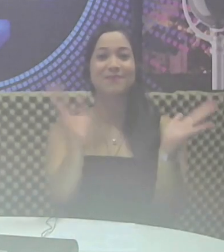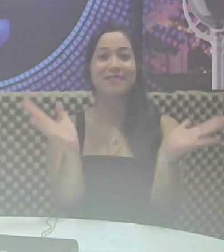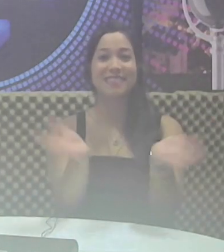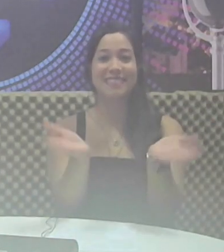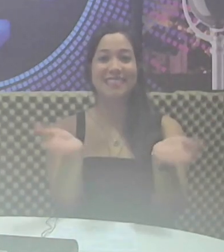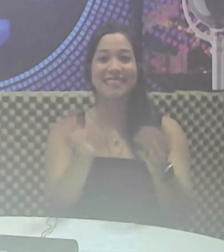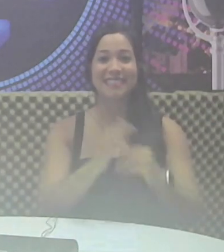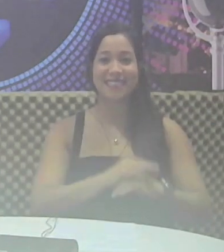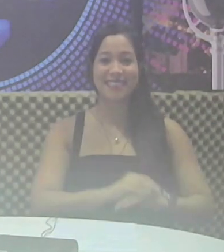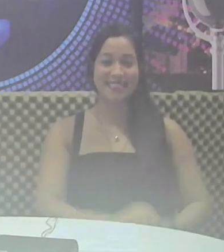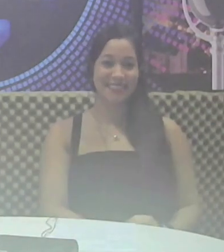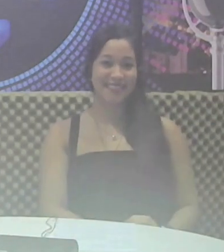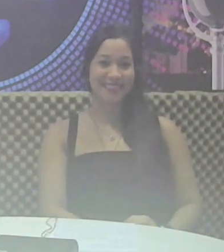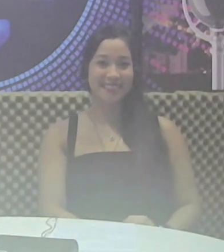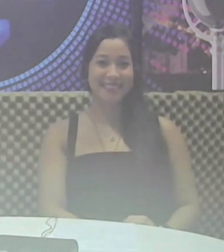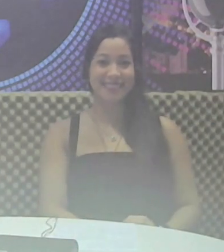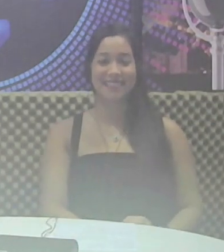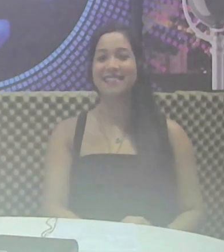da edição de hoje.